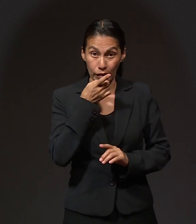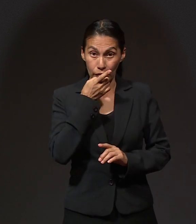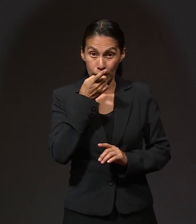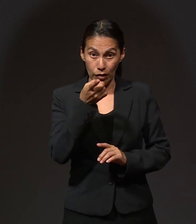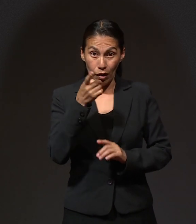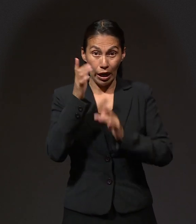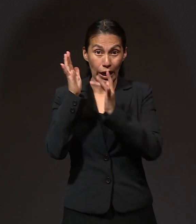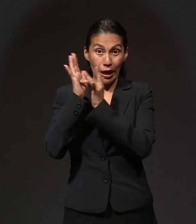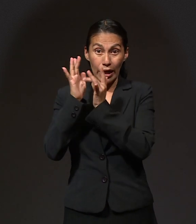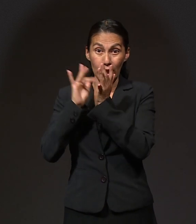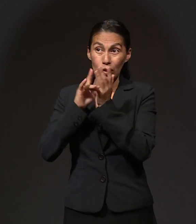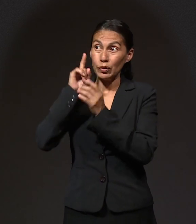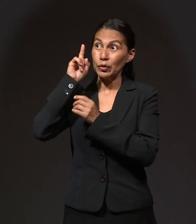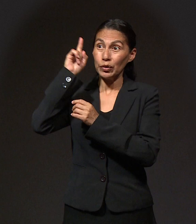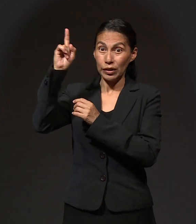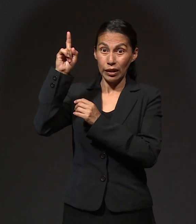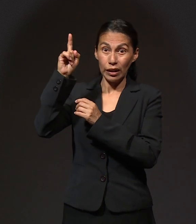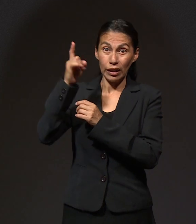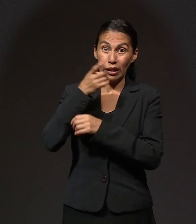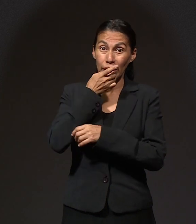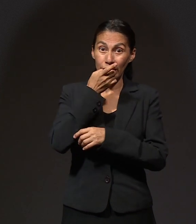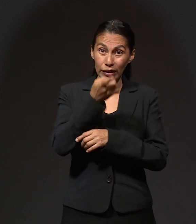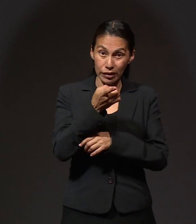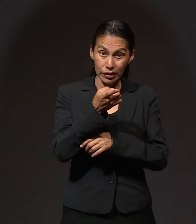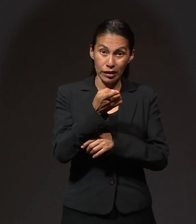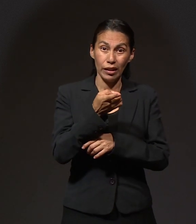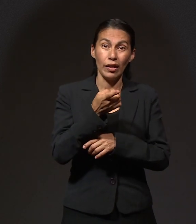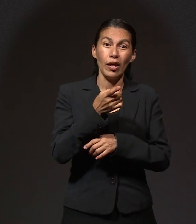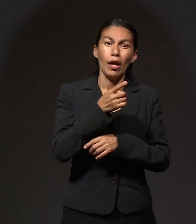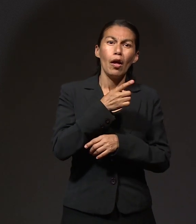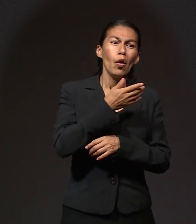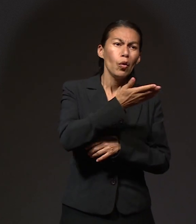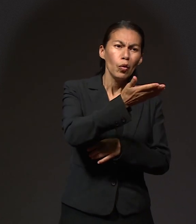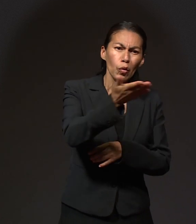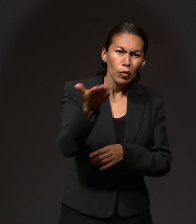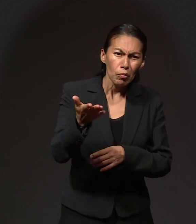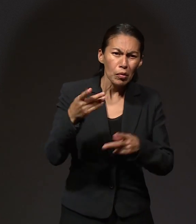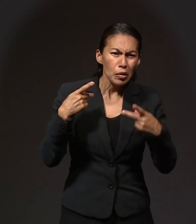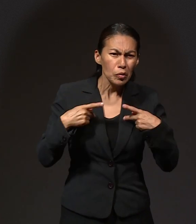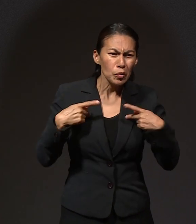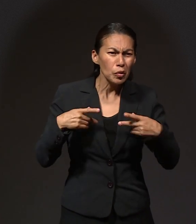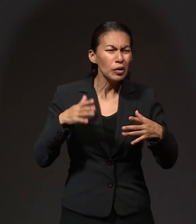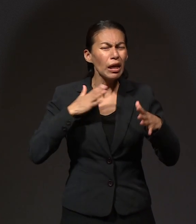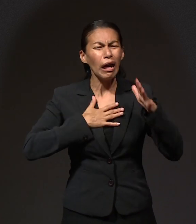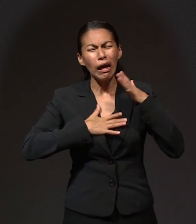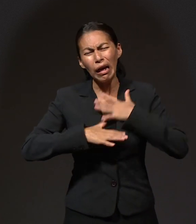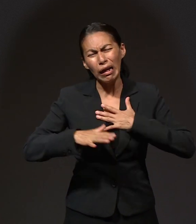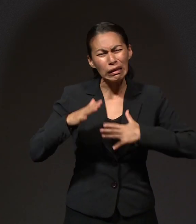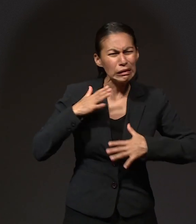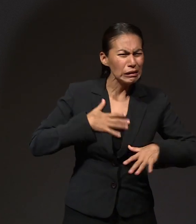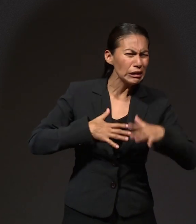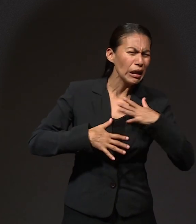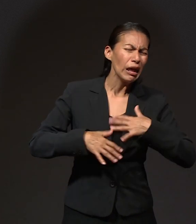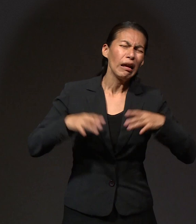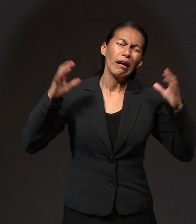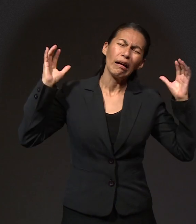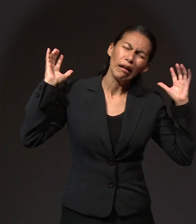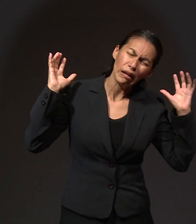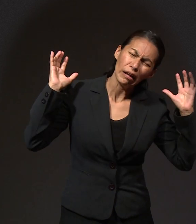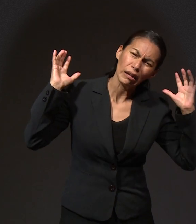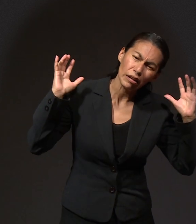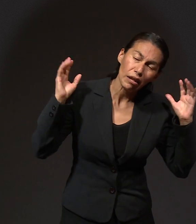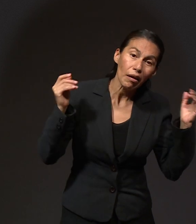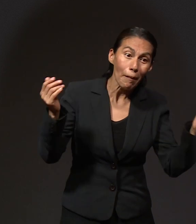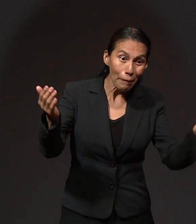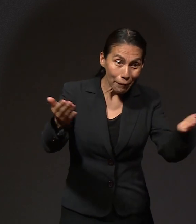que el mismo Jesús ha hecho. Vengan a mí todos los que estáis trabajados y cargados, que yo